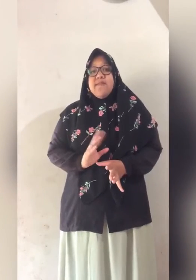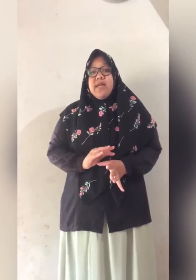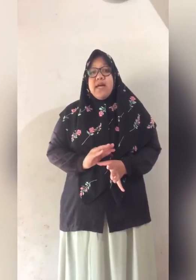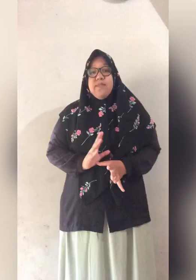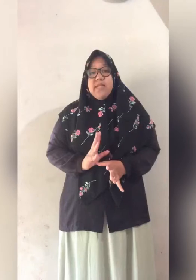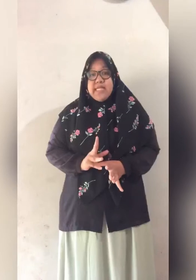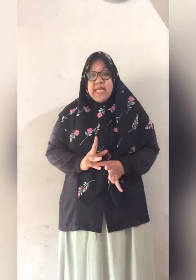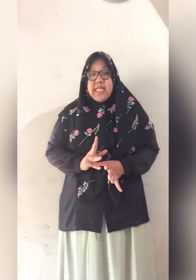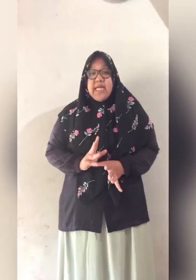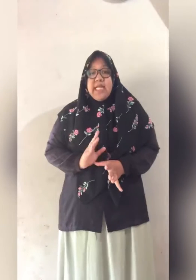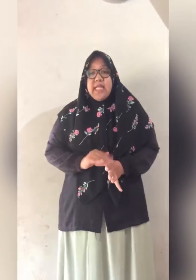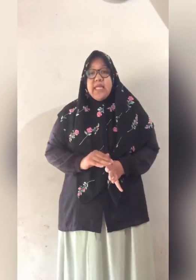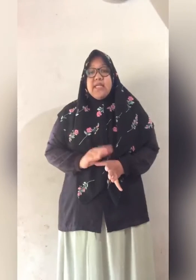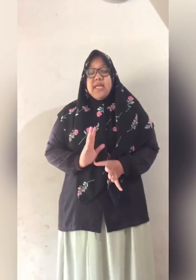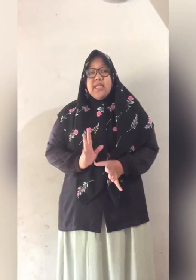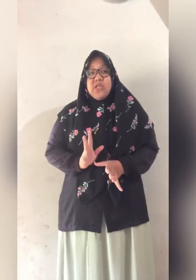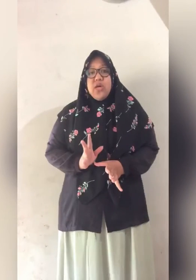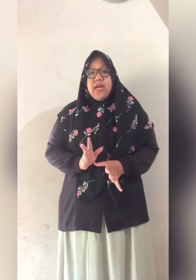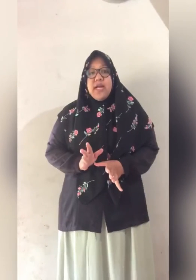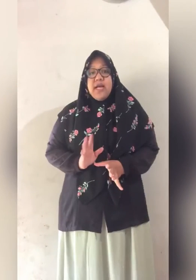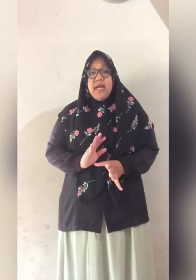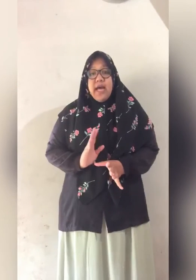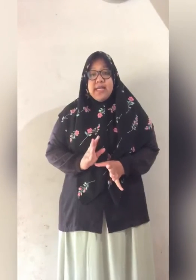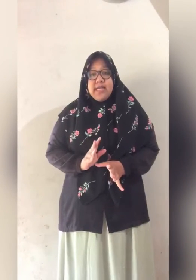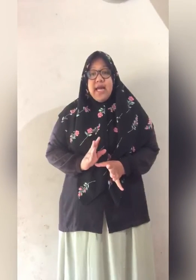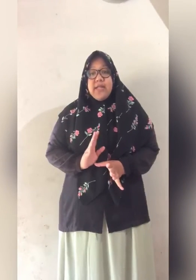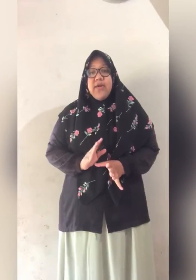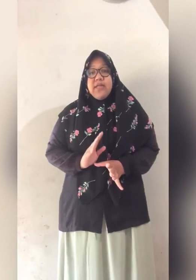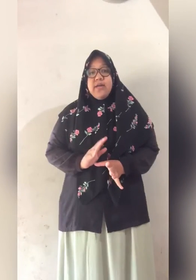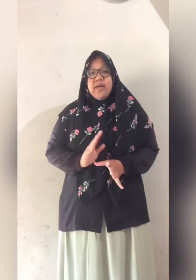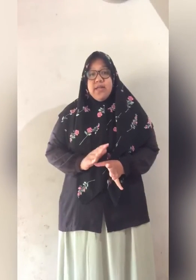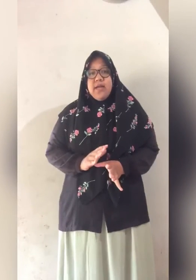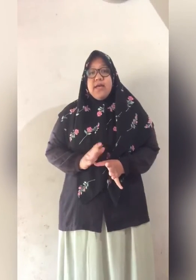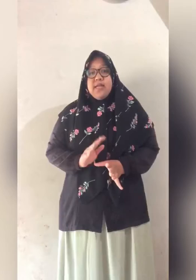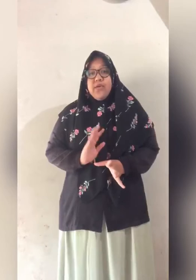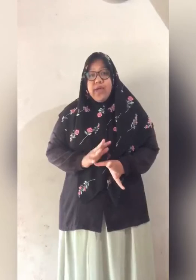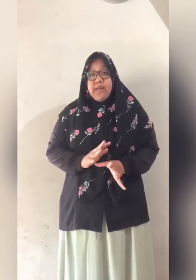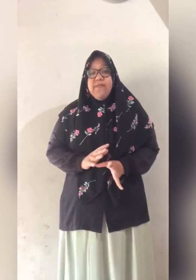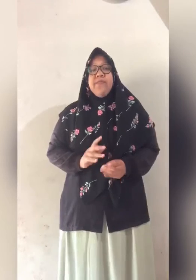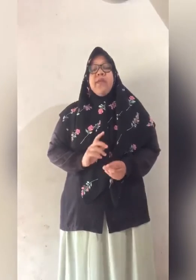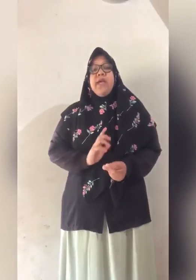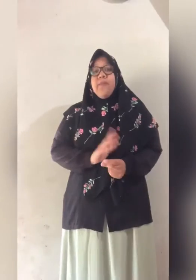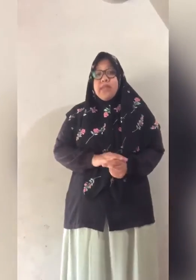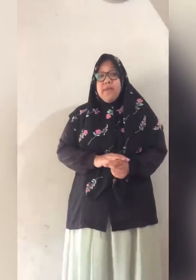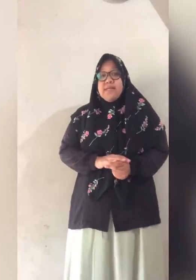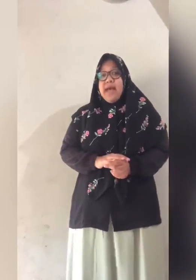akan menjelaskan tentang transistor dan IC atau Integrated Circuit. Yang pertama, saya akan